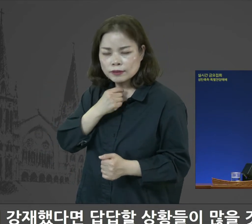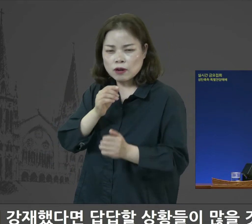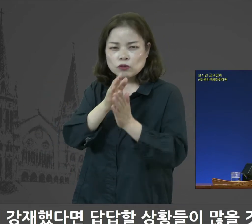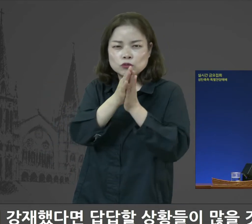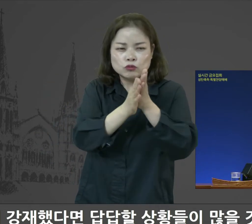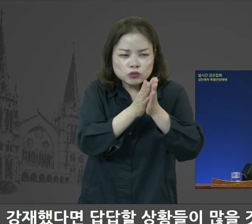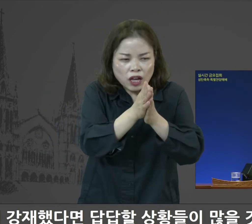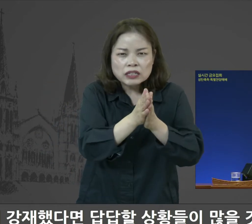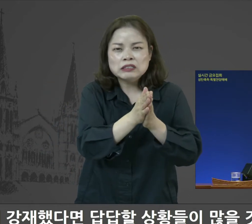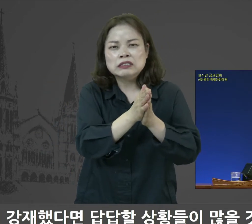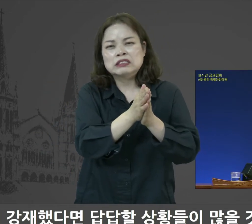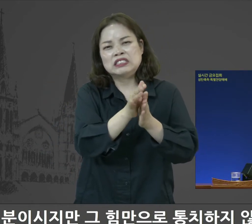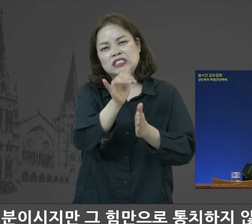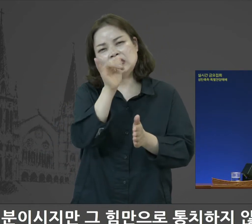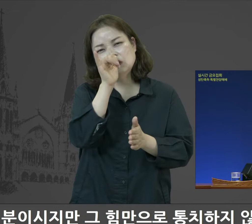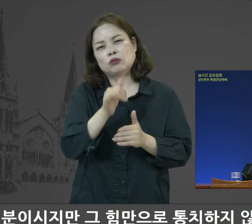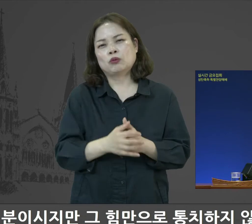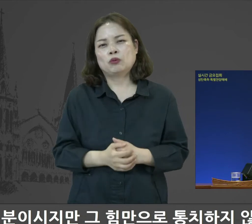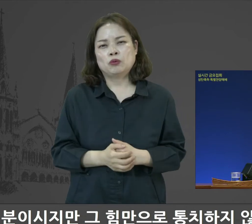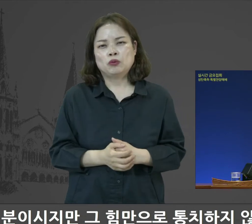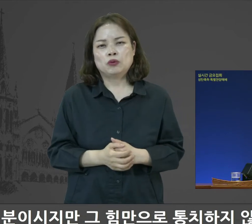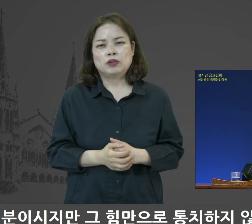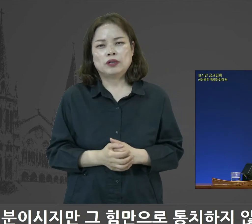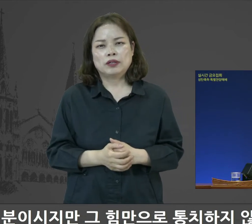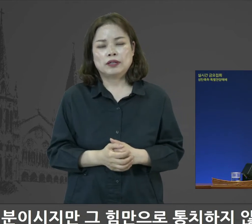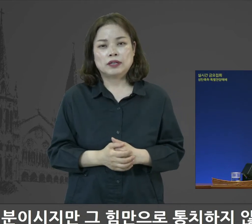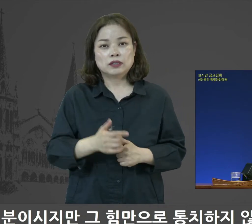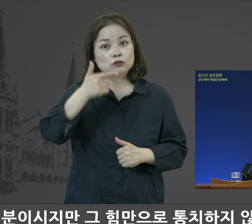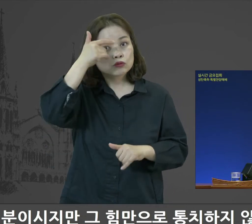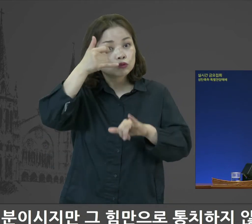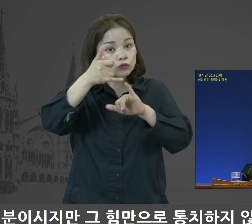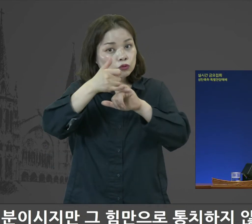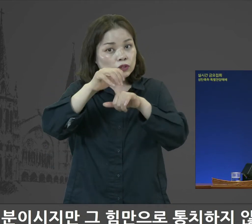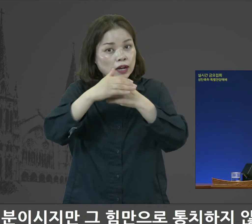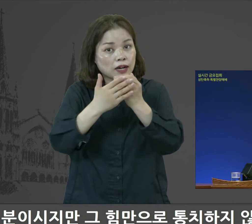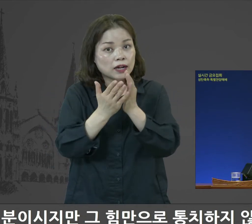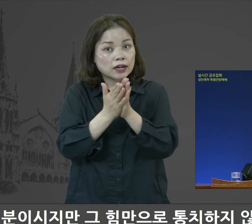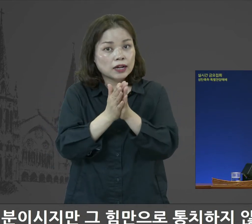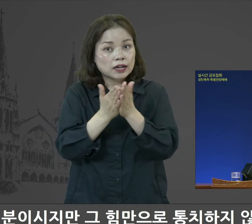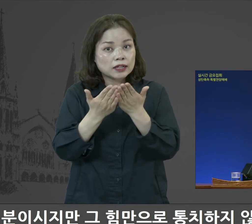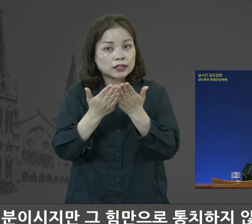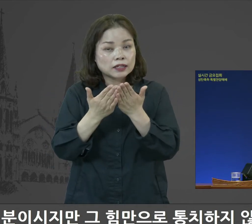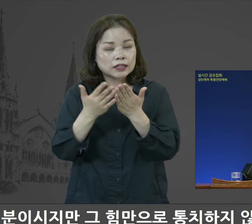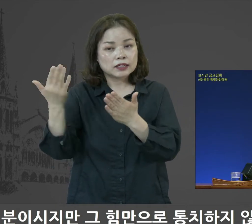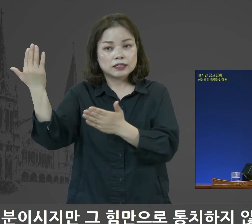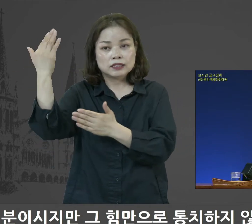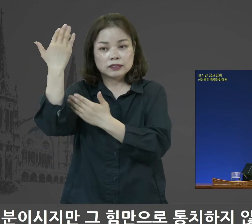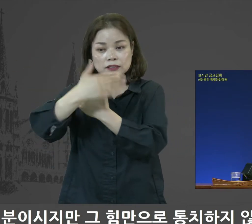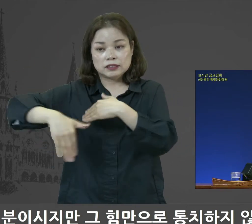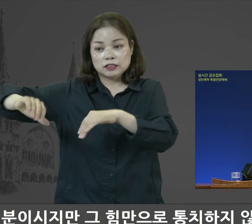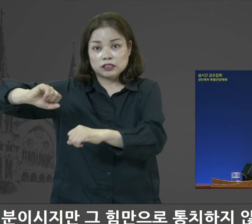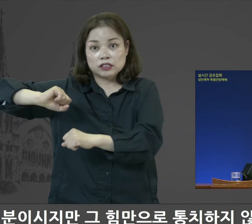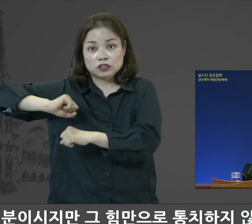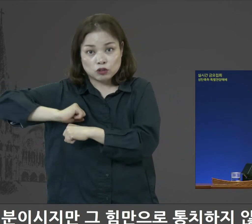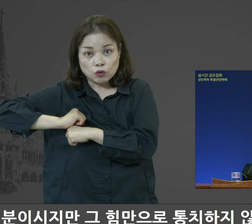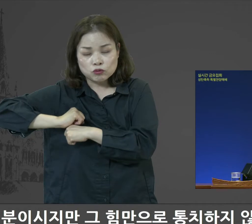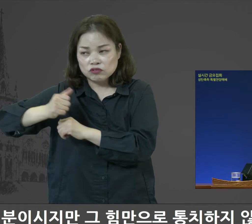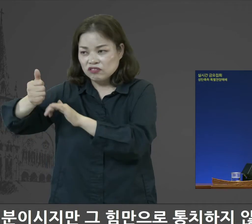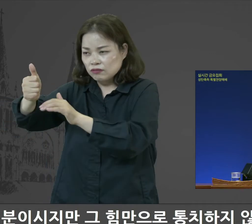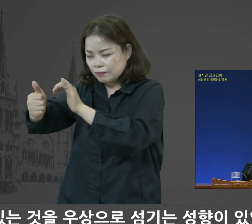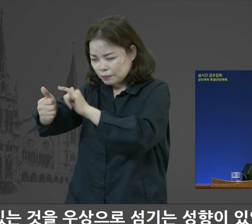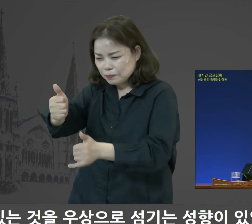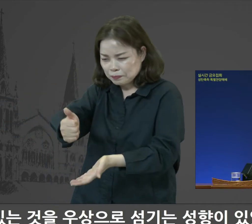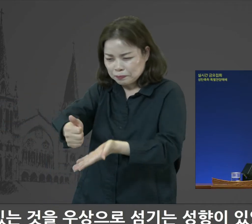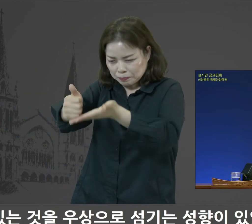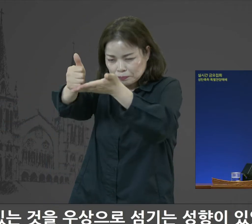섬기는 성향들이 있었다는 겁니다. 이게 구약시대 때는 천군을 숭배하는 그런 모습이었죠. 자, 여기서